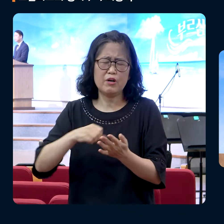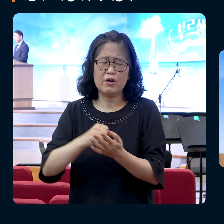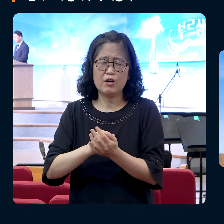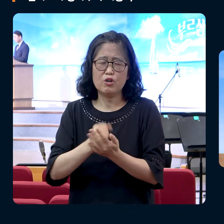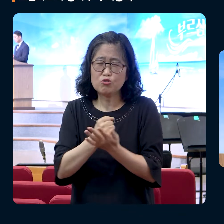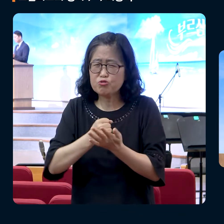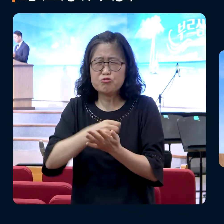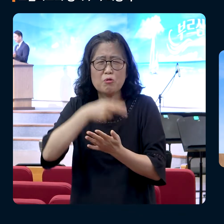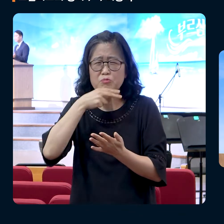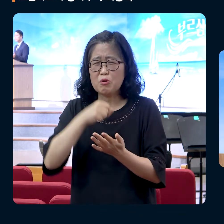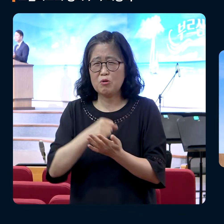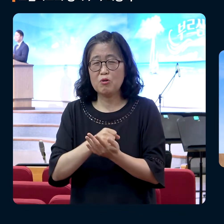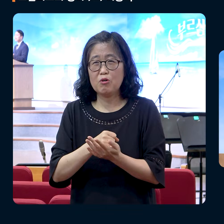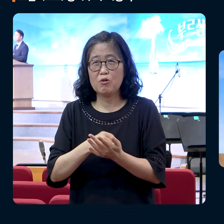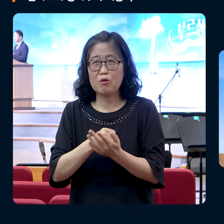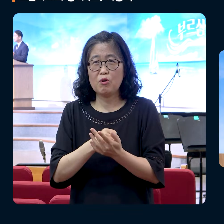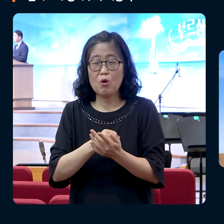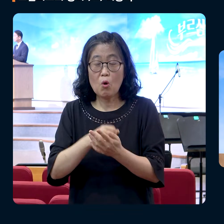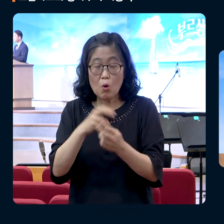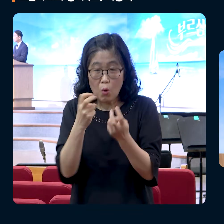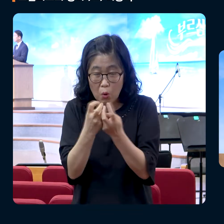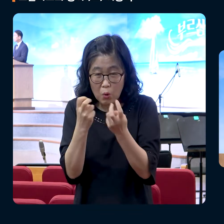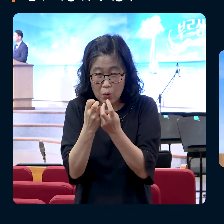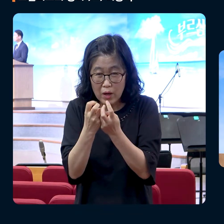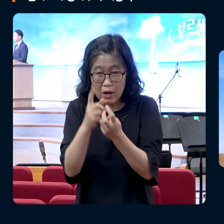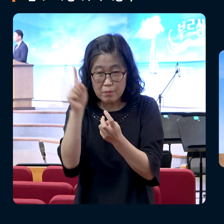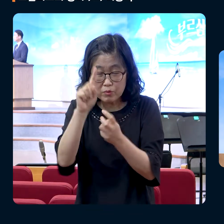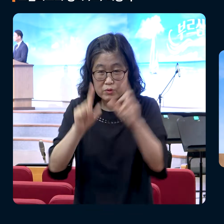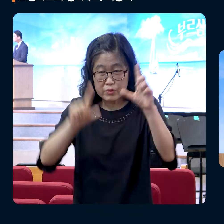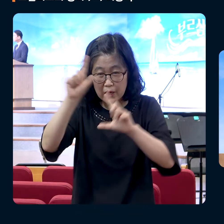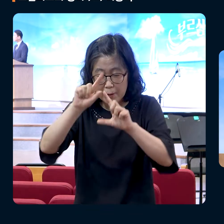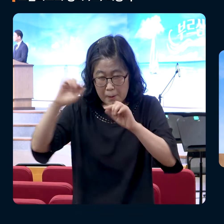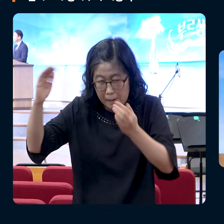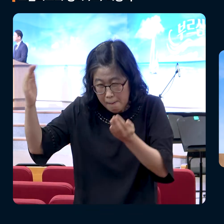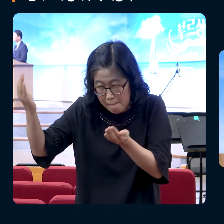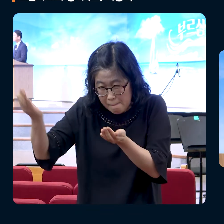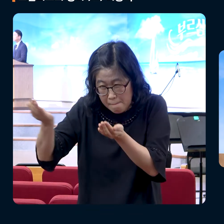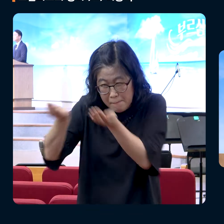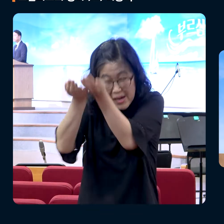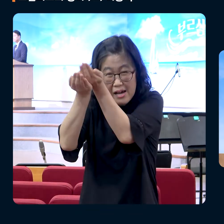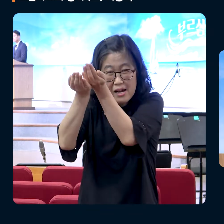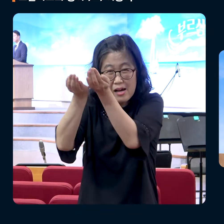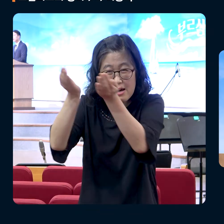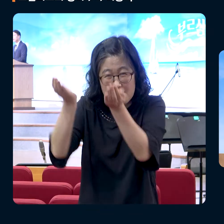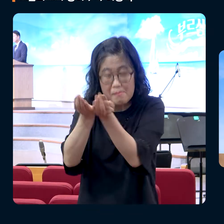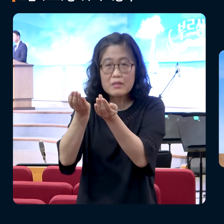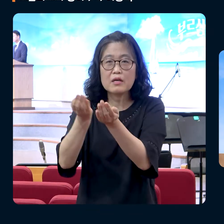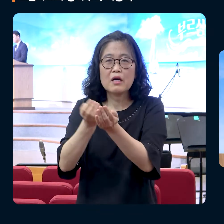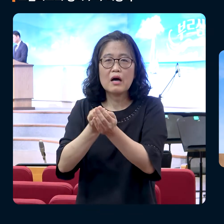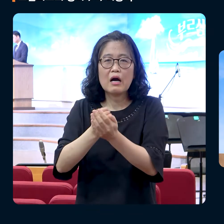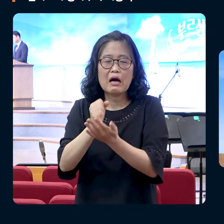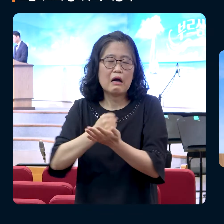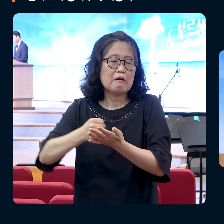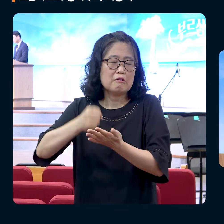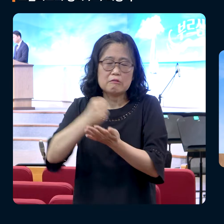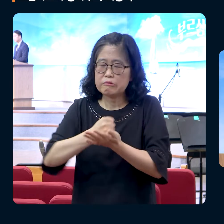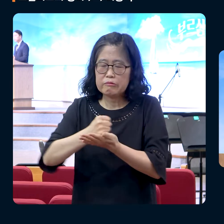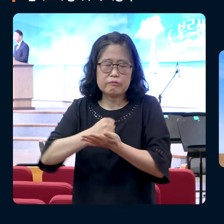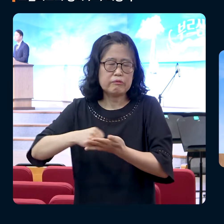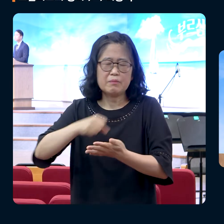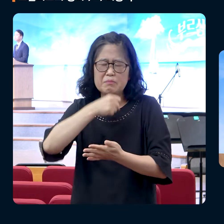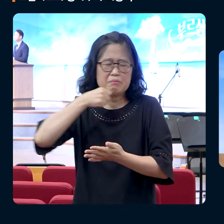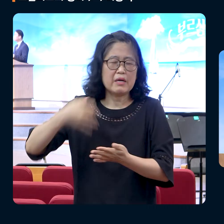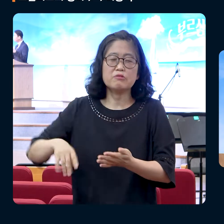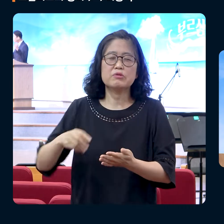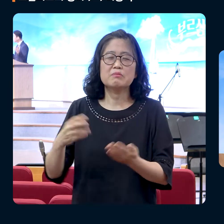있겠습니다. 어떻게 그렇게 아다리가 딱 맞아가지고 그렇게 재수없는 일을 당하냐, 이런 생각을 할 수도 있겠습니다.